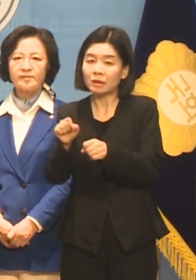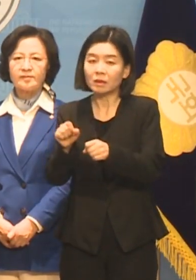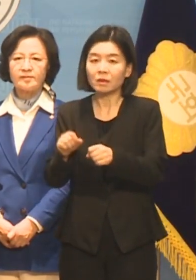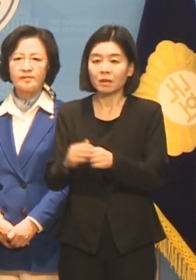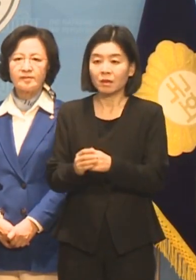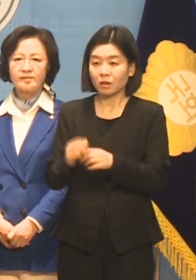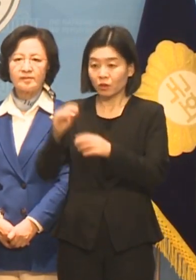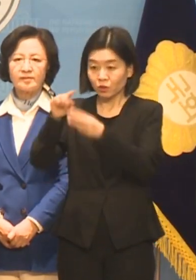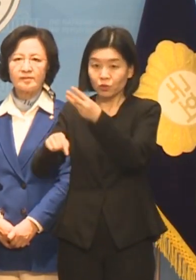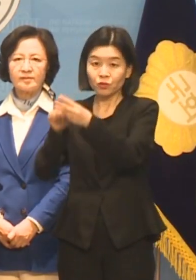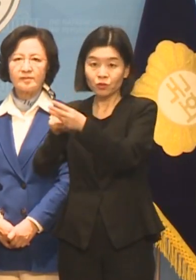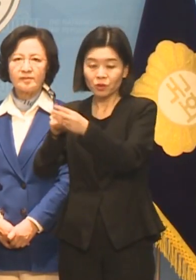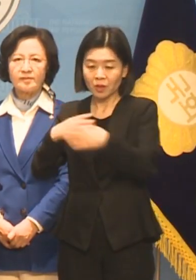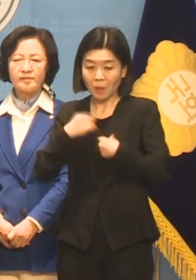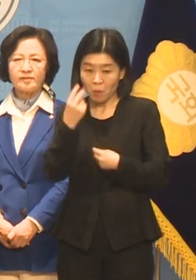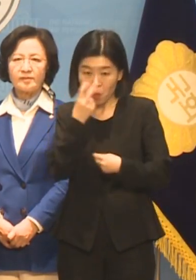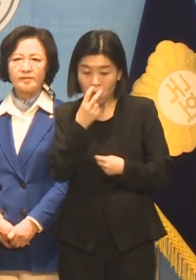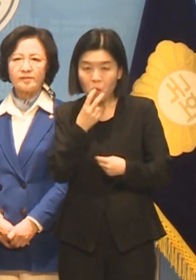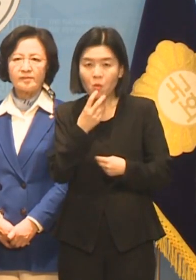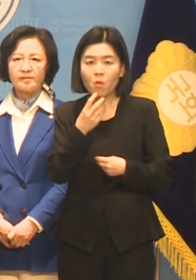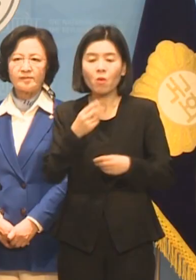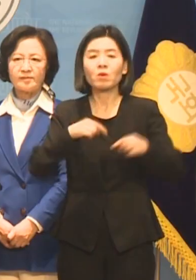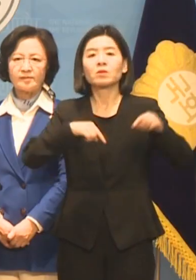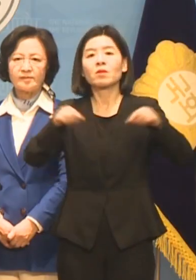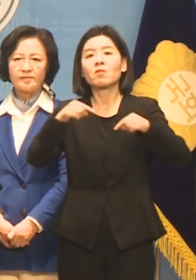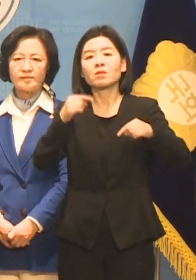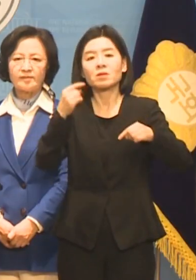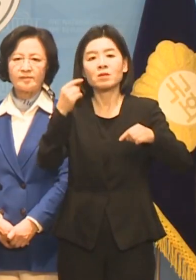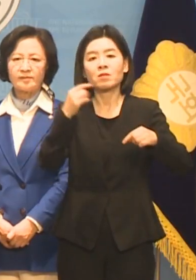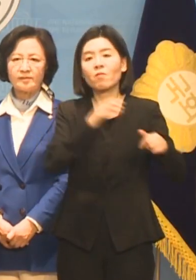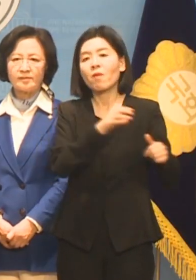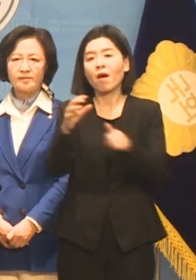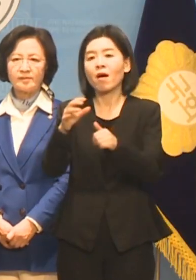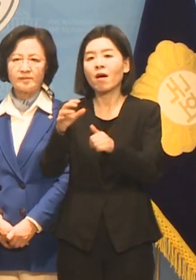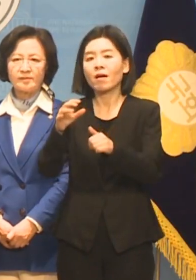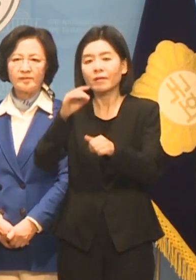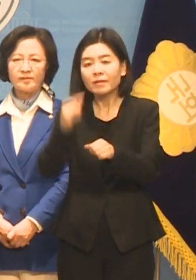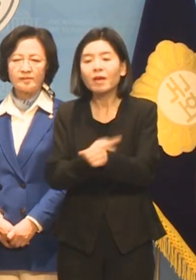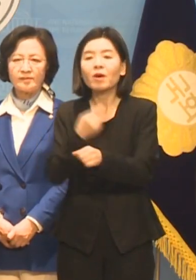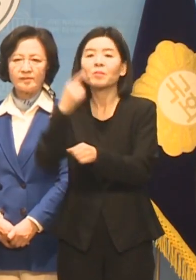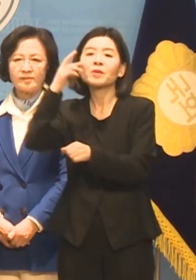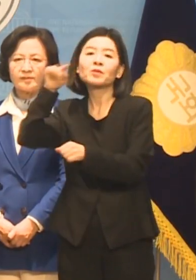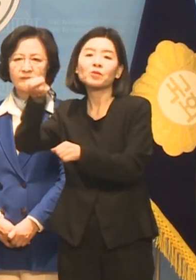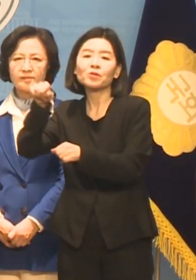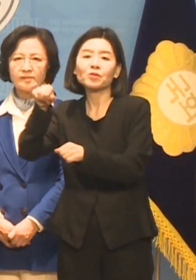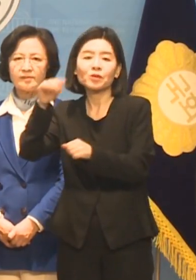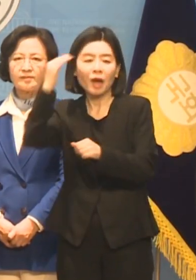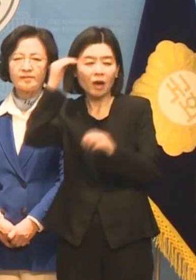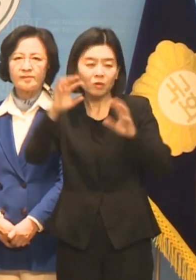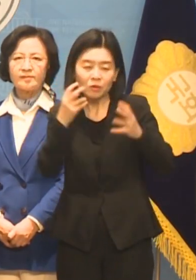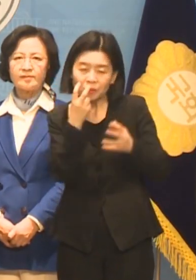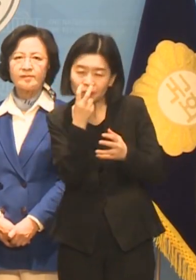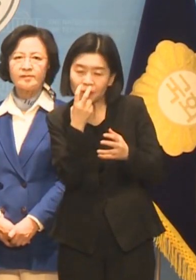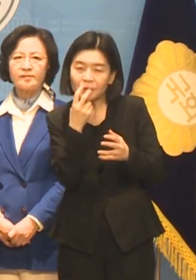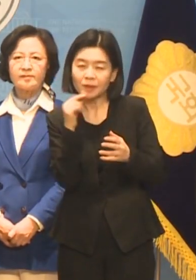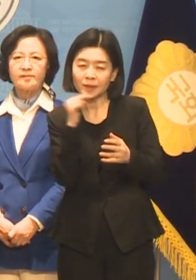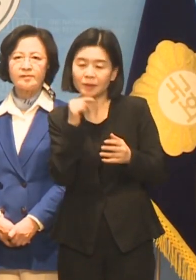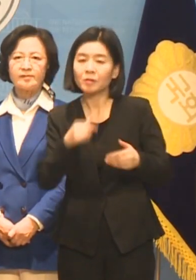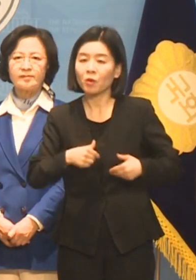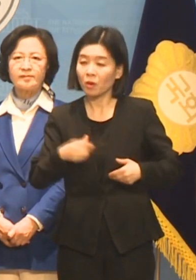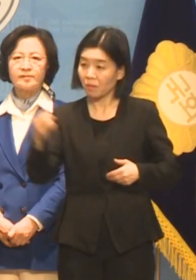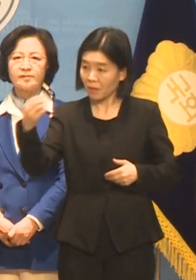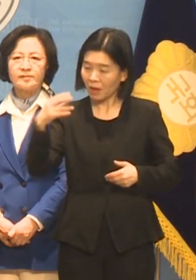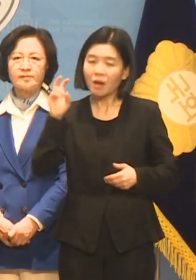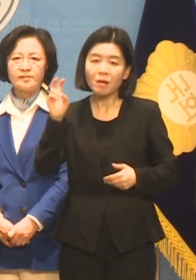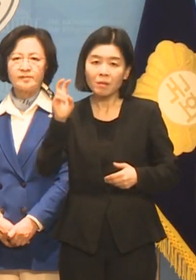정치에 이용하니 미국도 한국을 민간 국가로 지정한 것 아니겠습니까? 윤석열 정권은 계엄 실행을